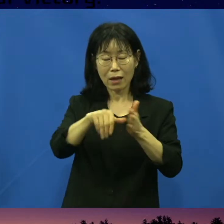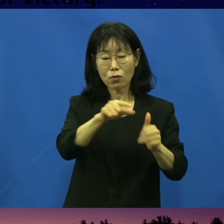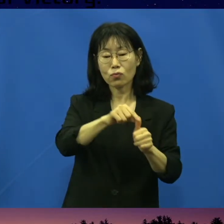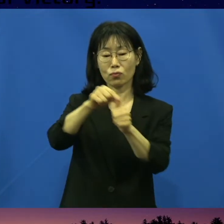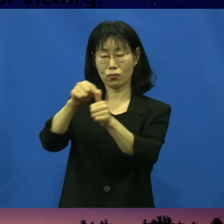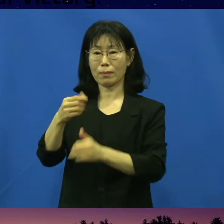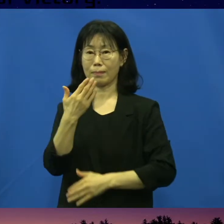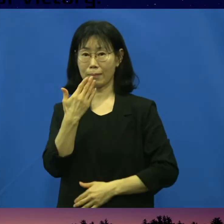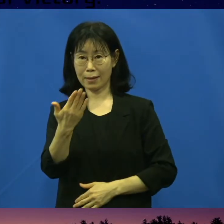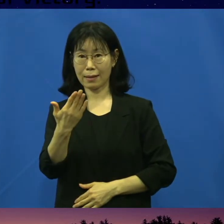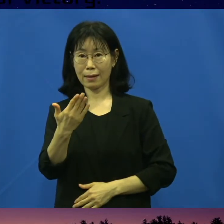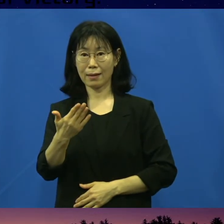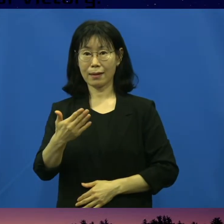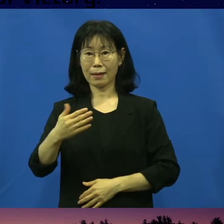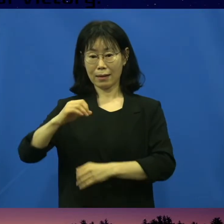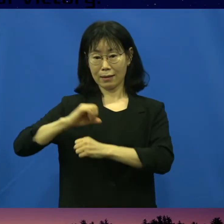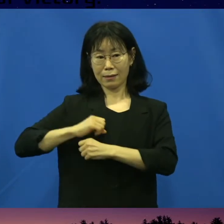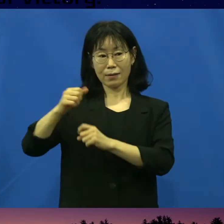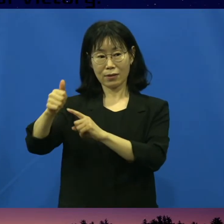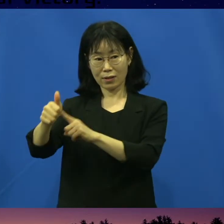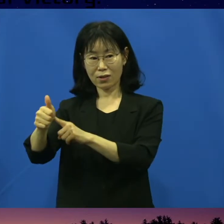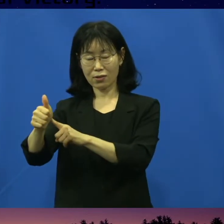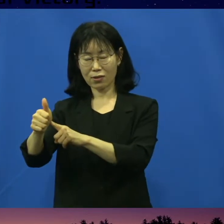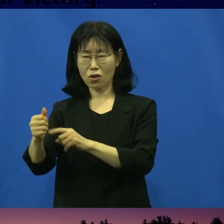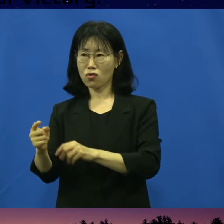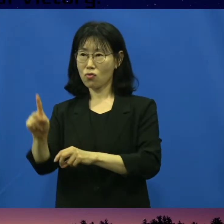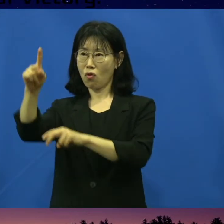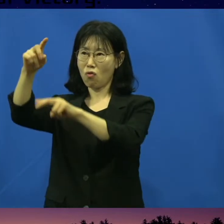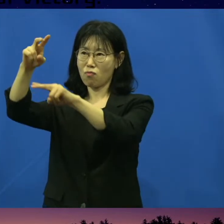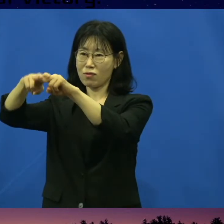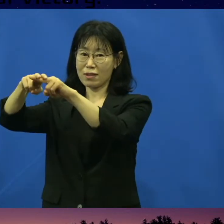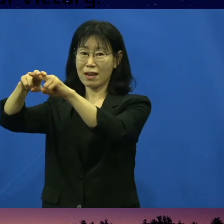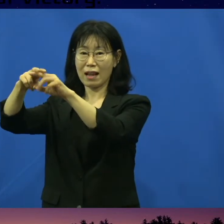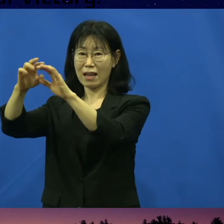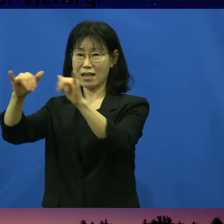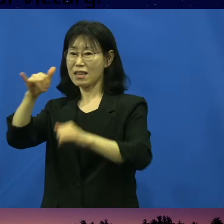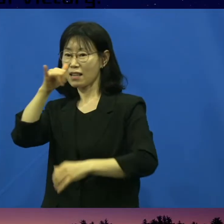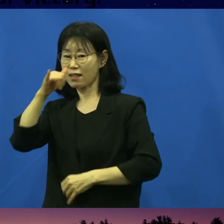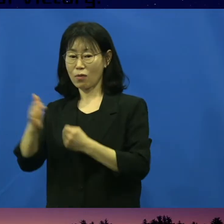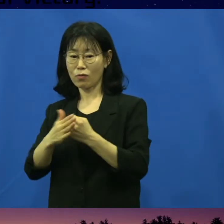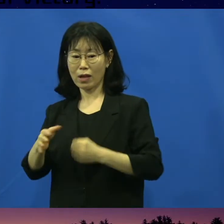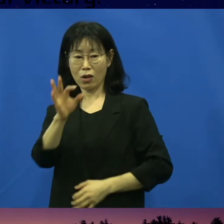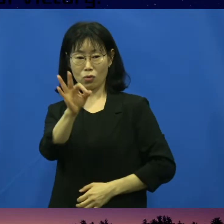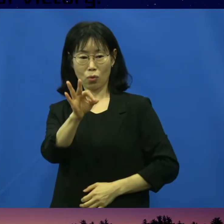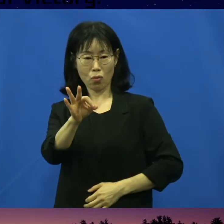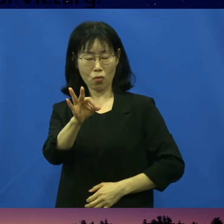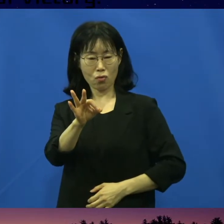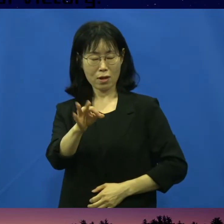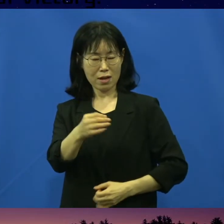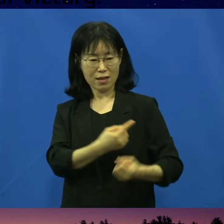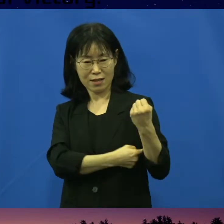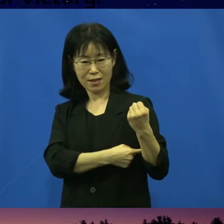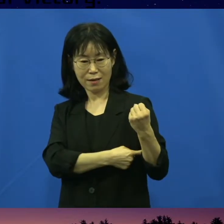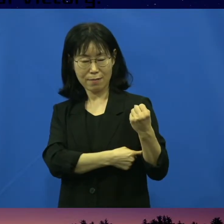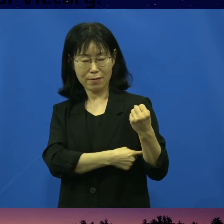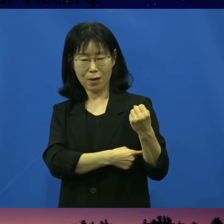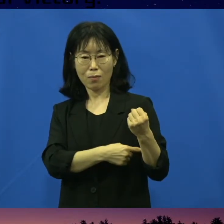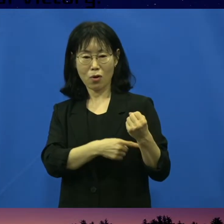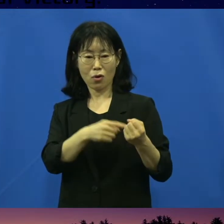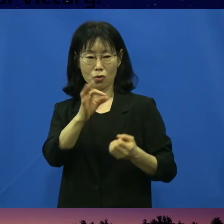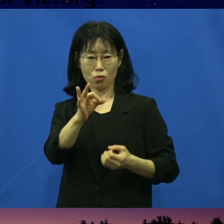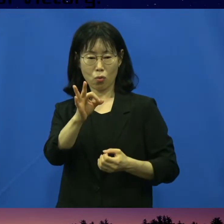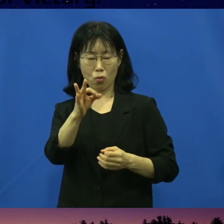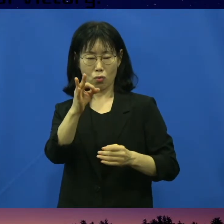나만 아직 자신이 가지고 있는 재물의 힘을 믿고 있어요. 세상 안으로 들어가면 언제든지 경험할 수 있는 세계, 돈과 권력, 황금,